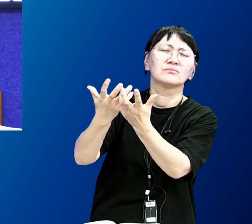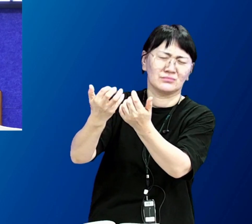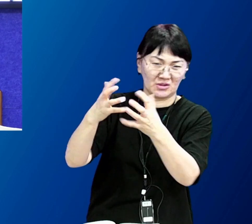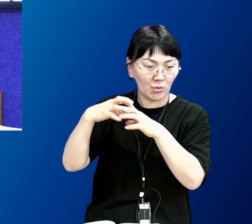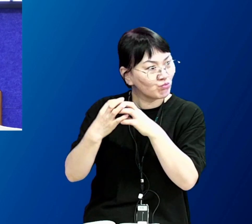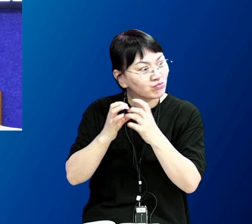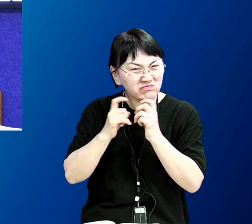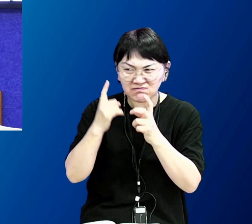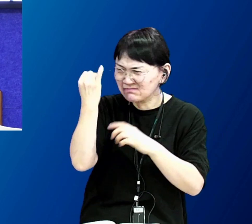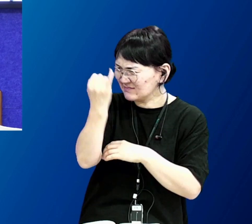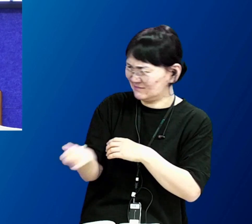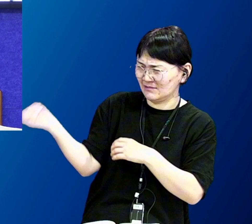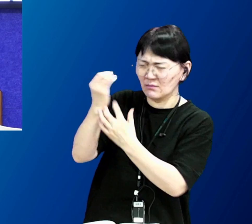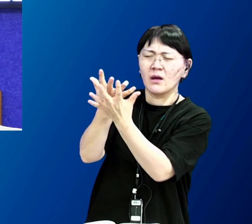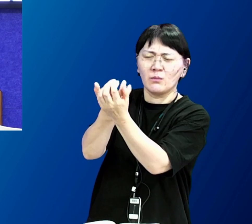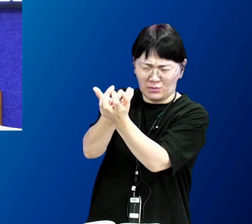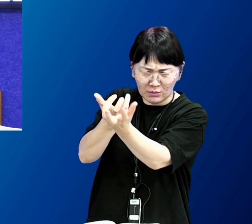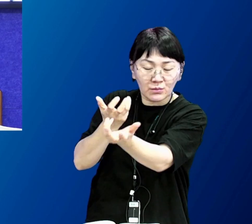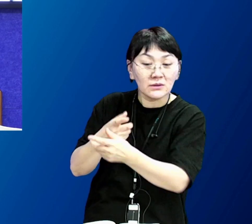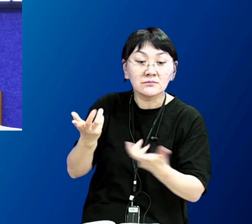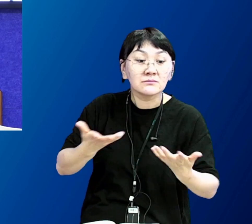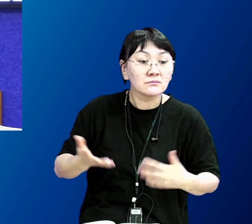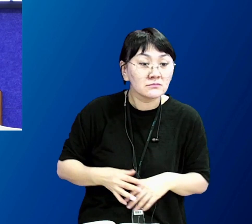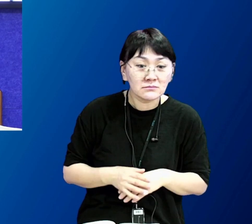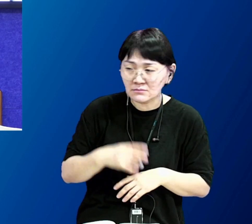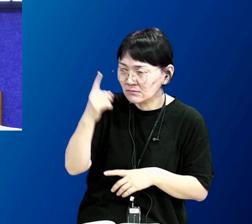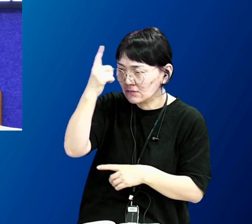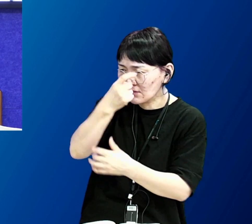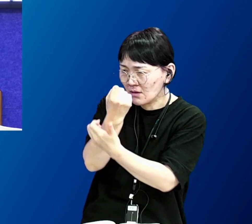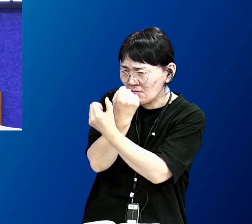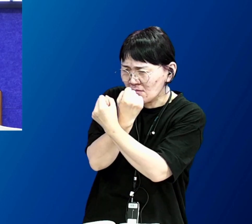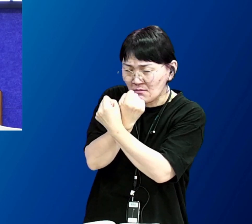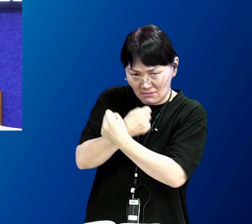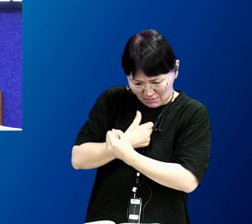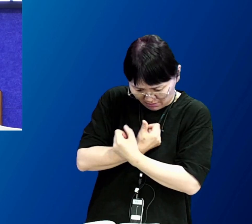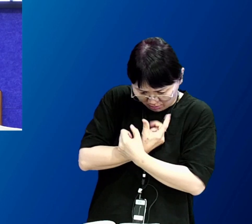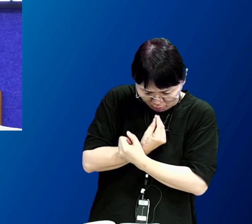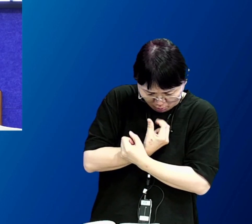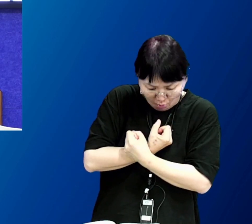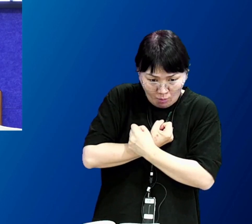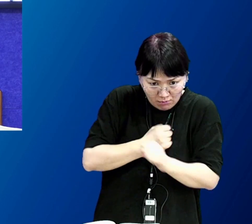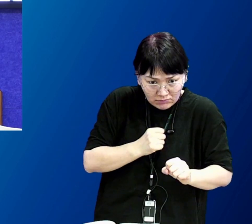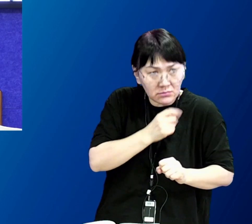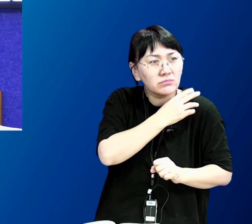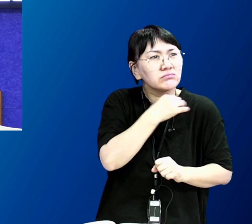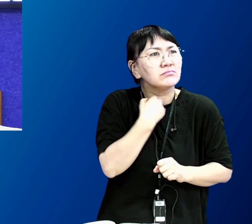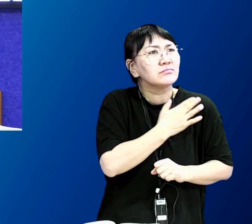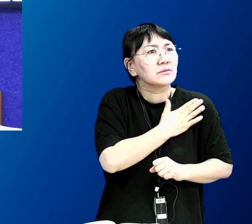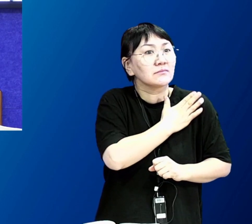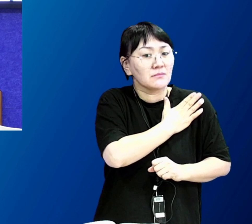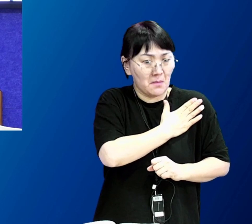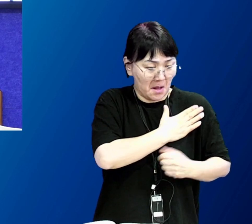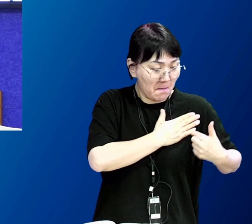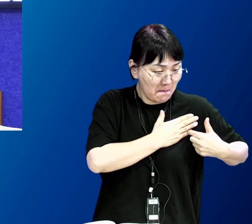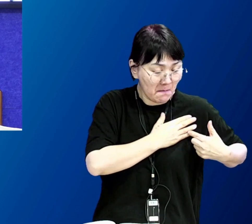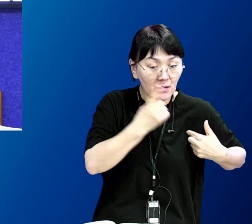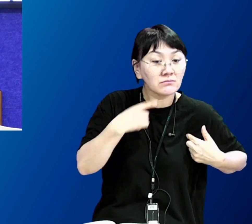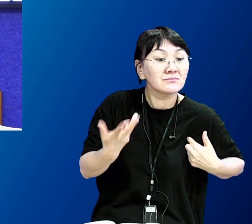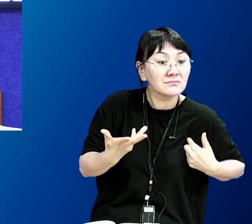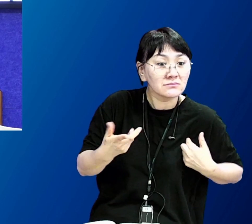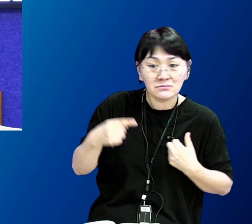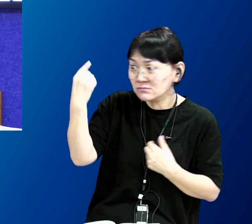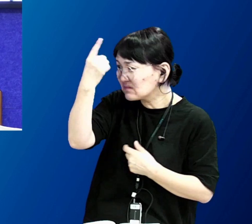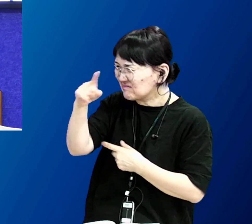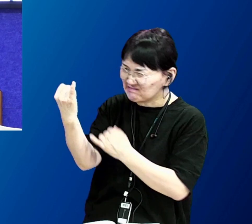бий. Гэсэн ч юу юм бол үнэнхээр авралыг авсан хүн эзнийг хайрлж байгаа тэр хүн байж тээ. Тэр